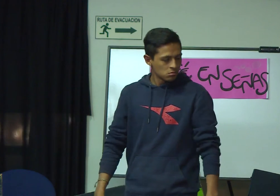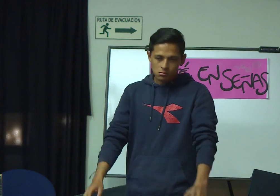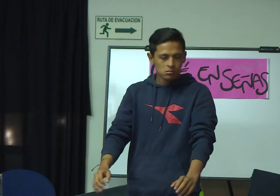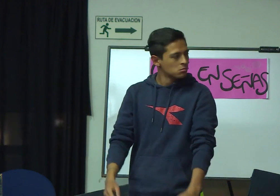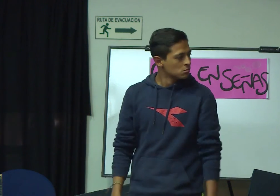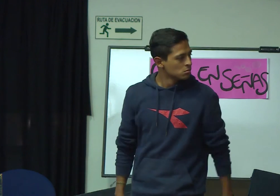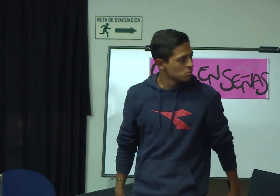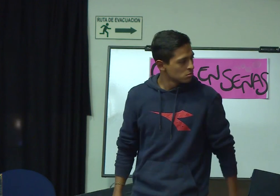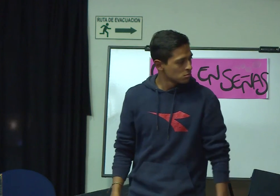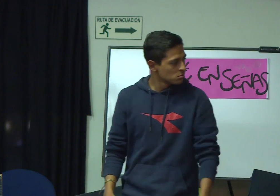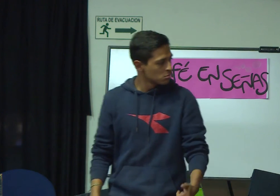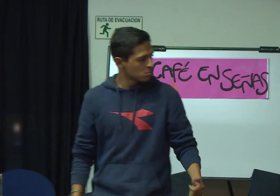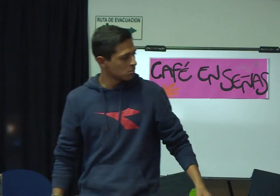es un buen aporte a la educación.